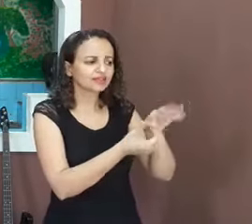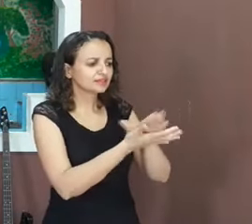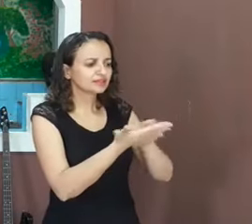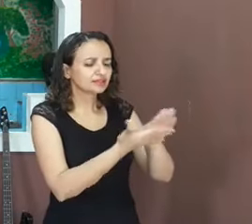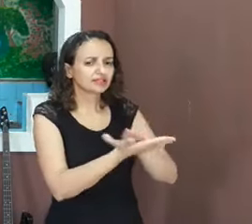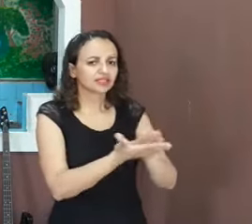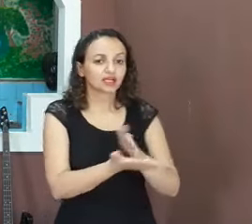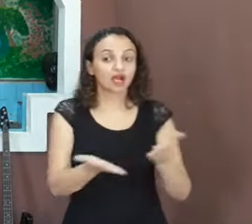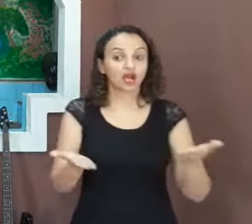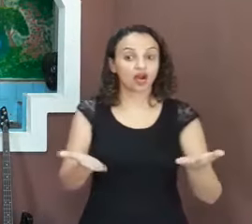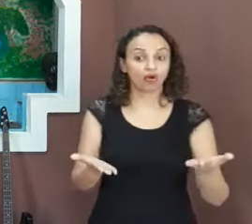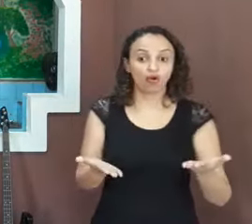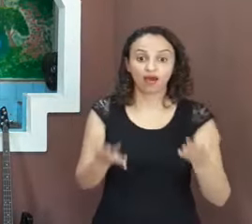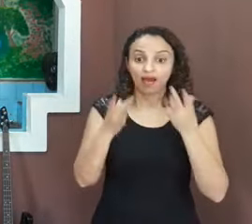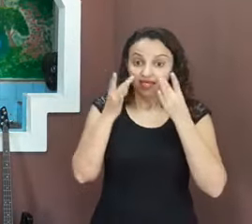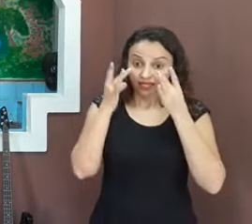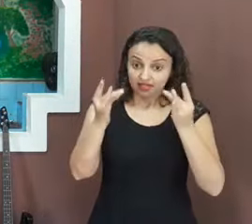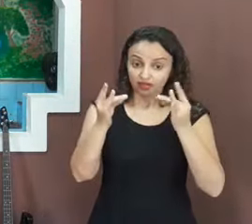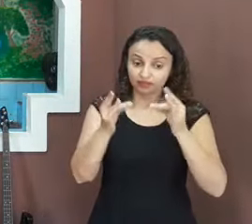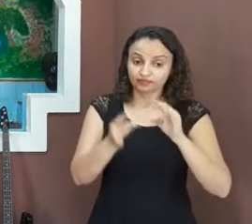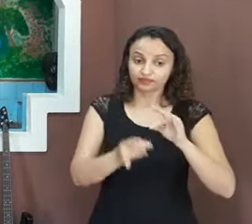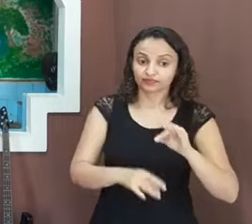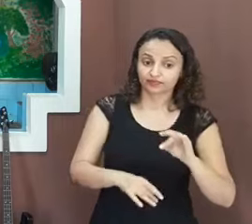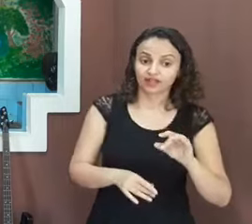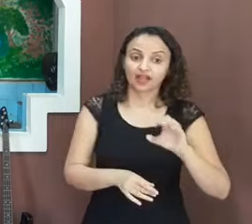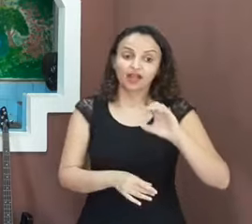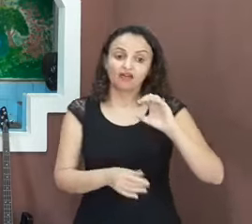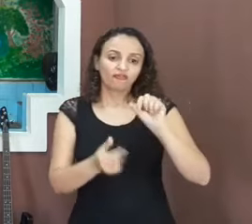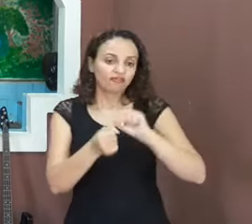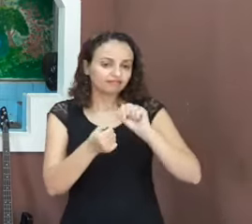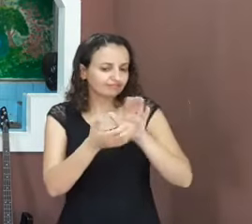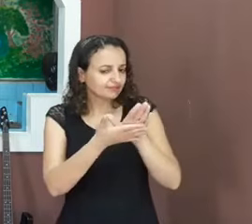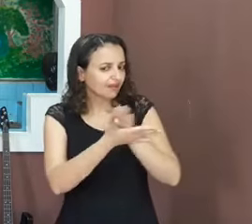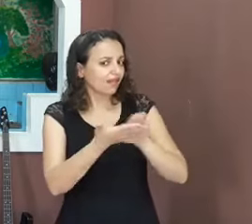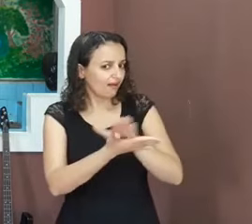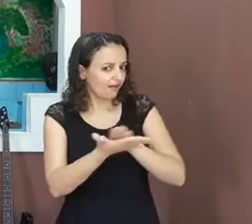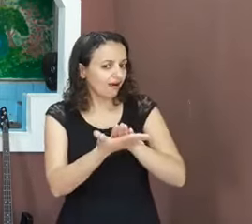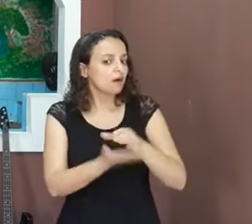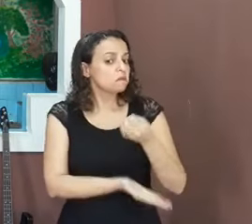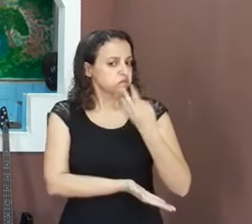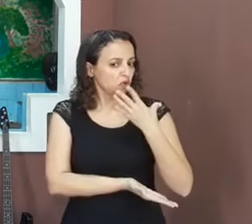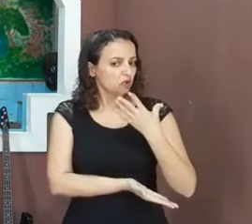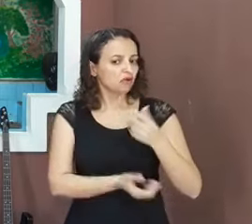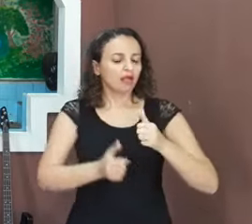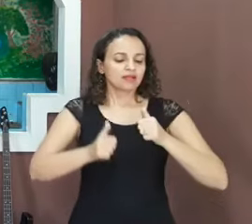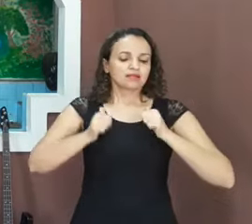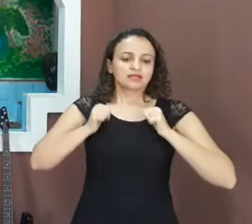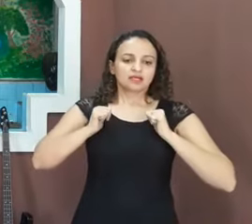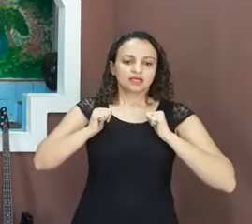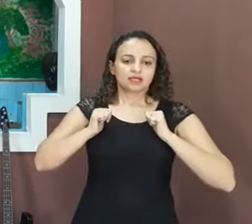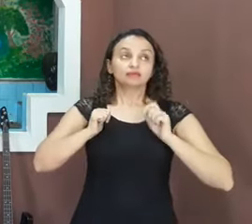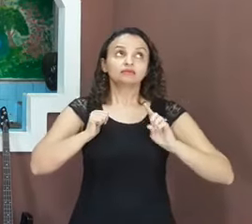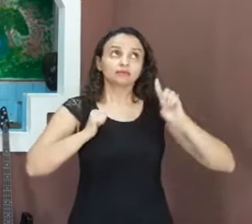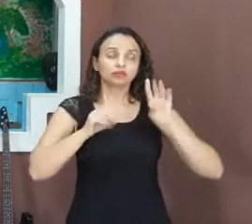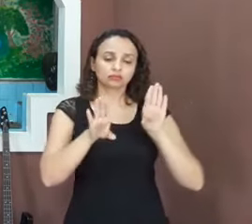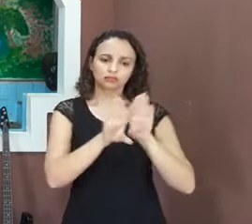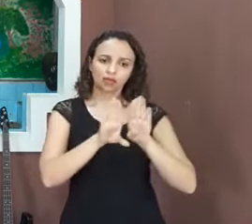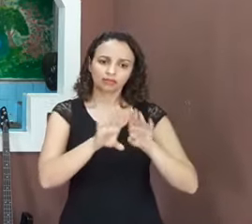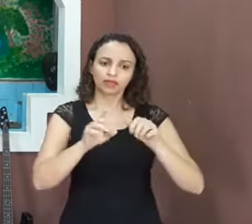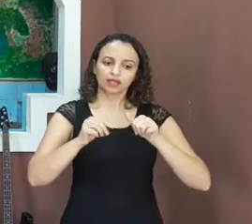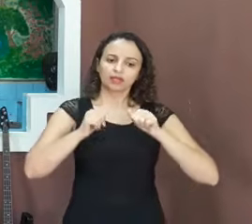Querido, quero falar um pouquinho sobre o ócio. O ócio, ele é bom, sim. O ócio é o descanso. Deus descansou.